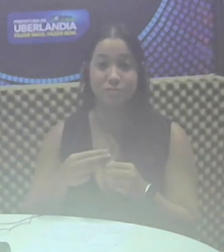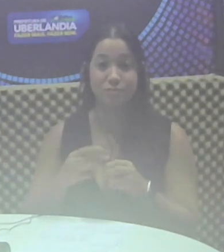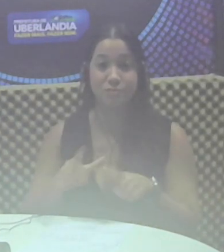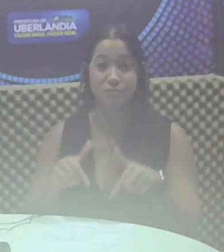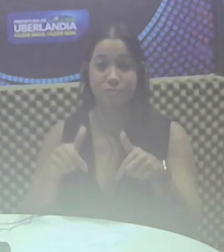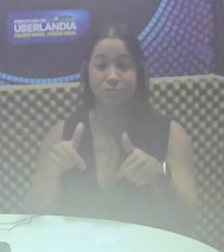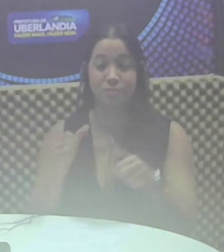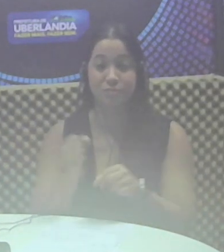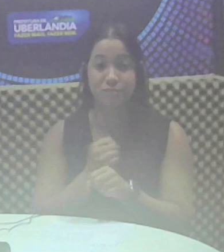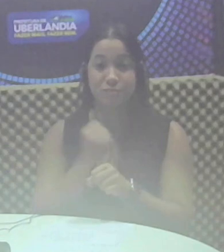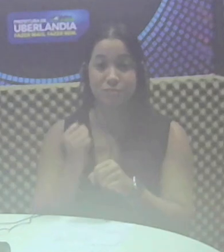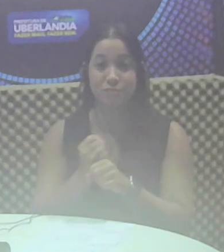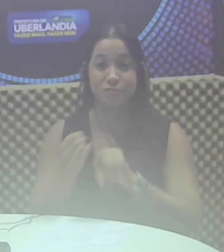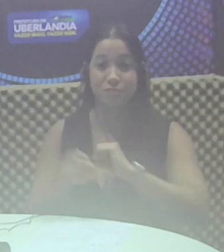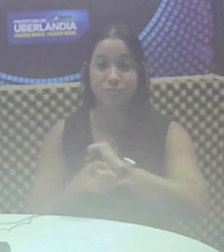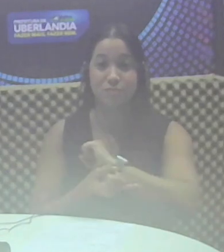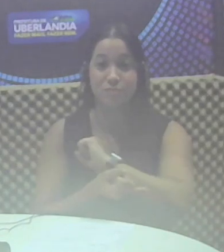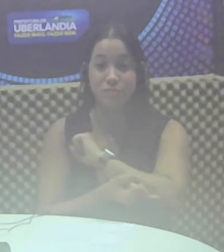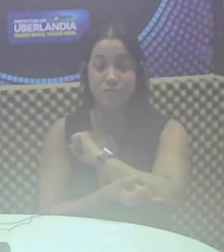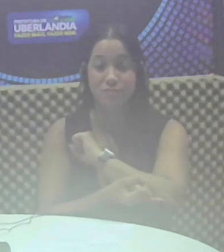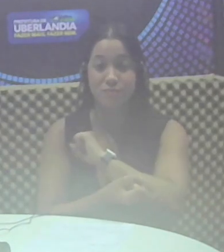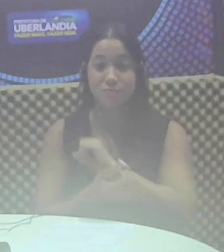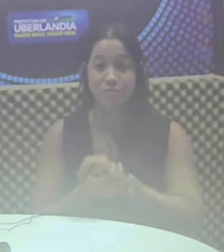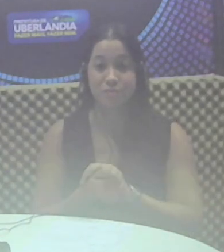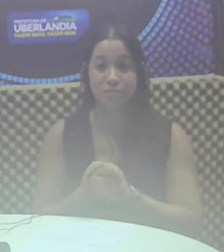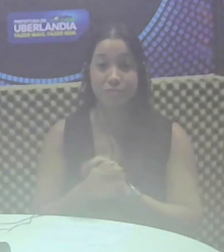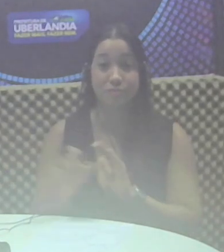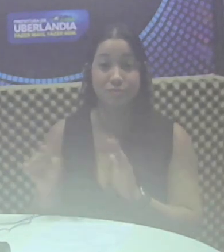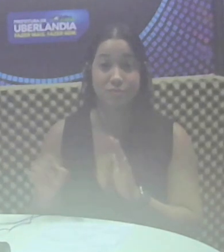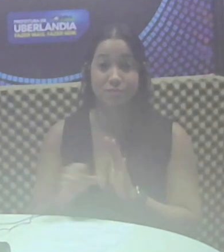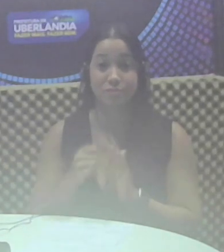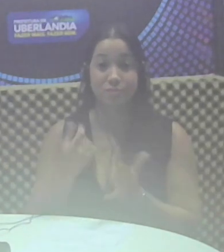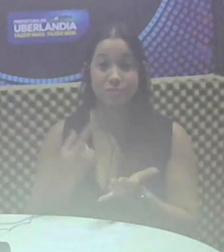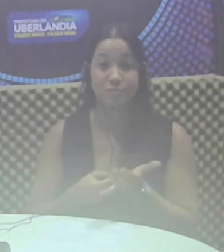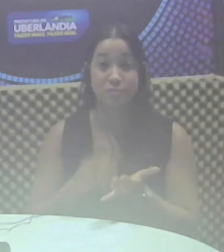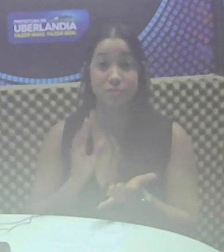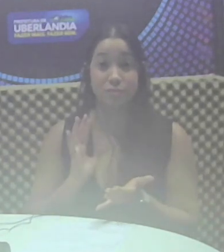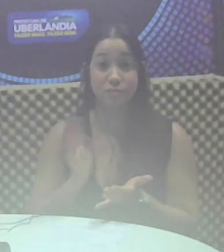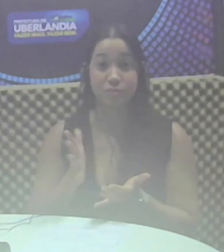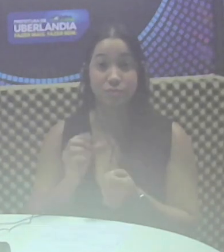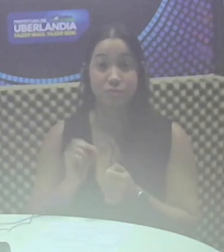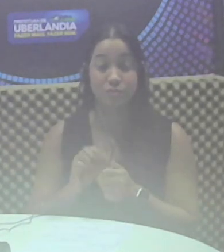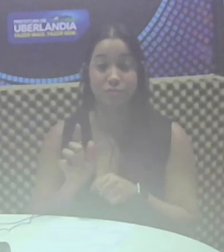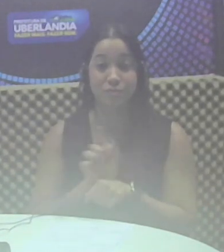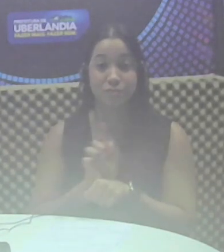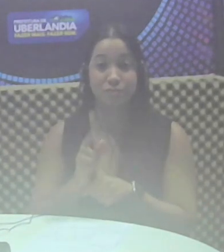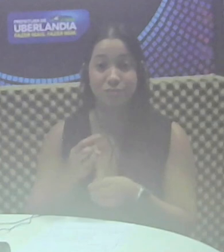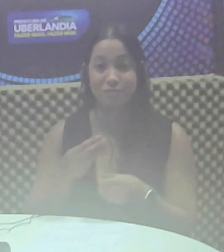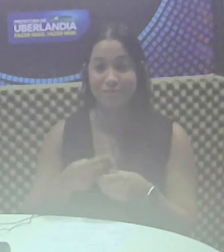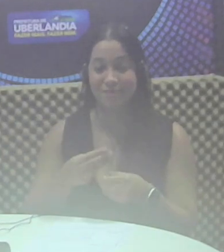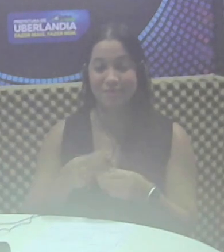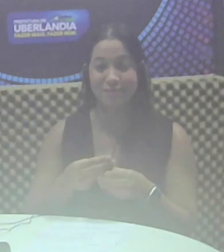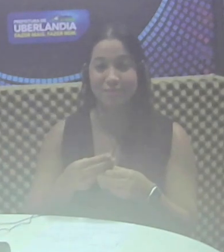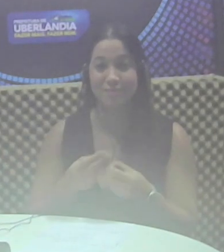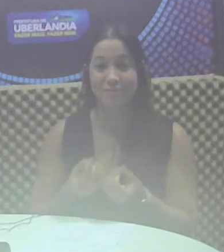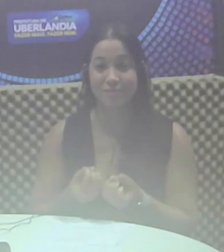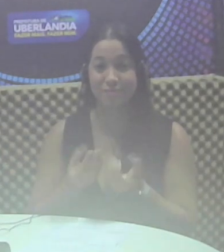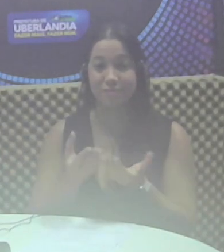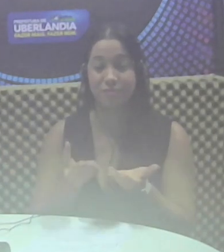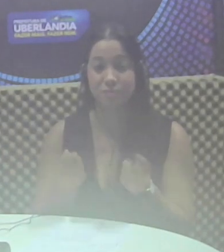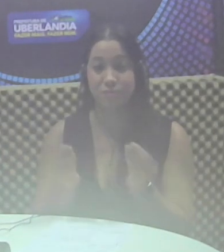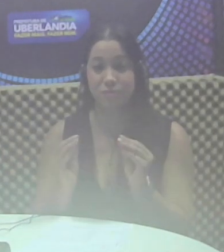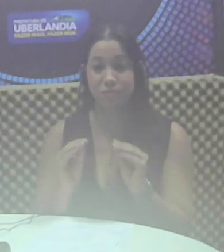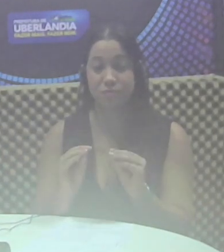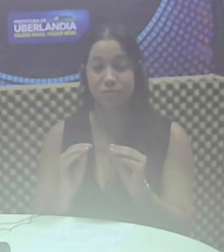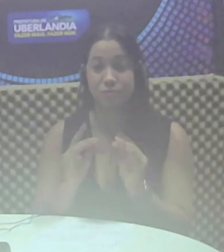de obras de infraestrutura. A primeira etapa do acordo já foi cumprida pela gestão municipal, com a entrega de implantação